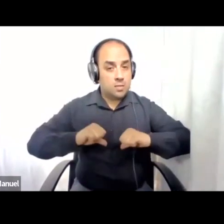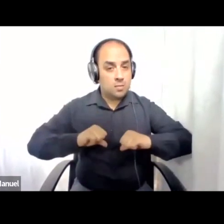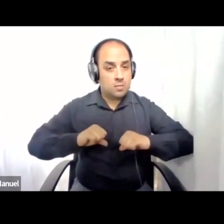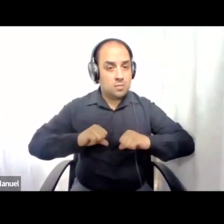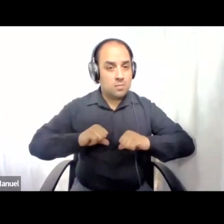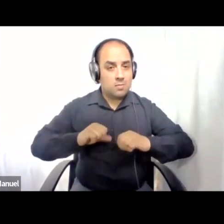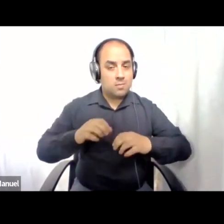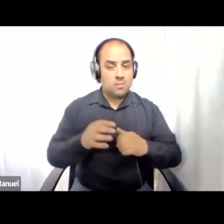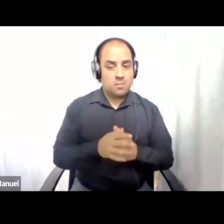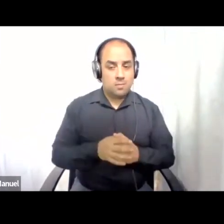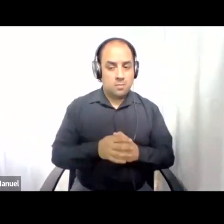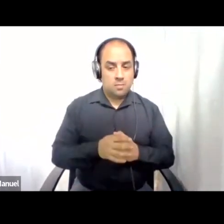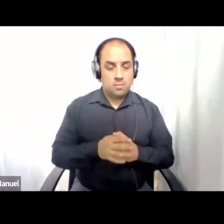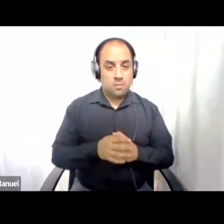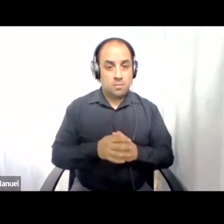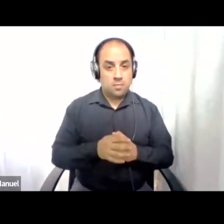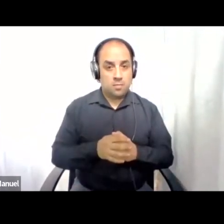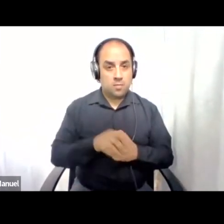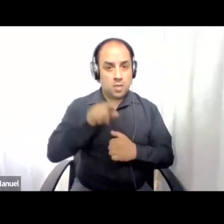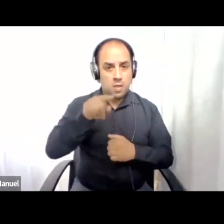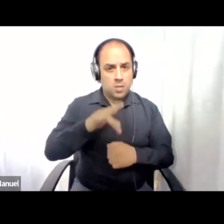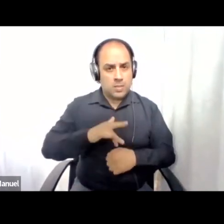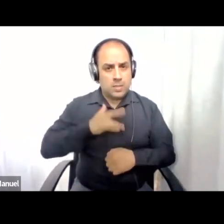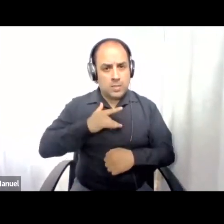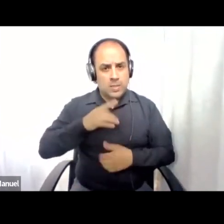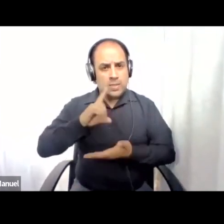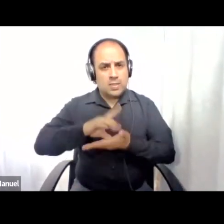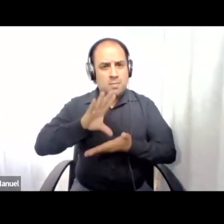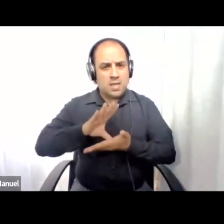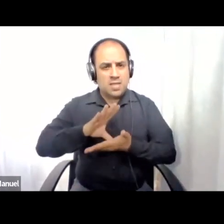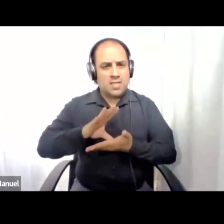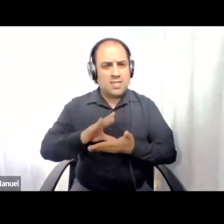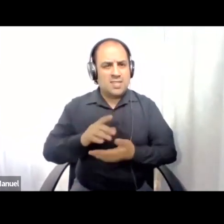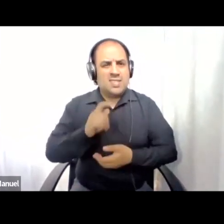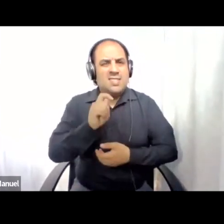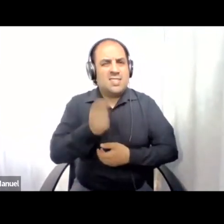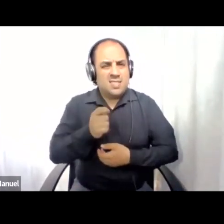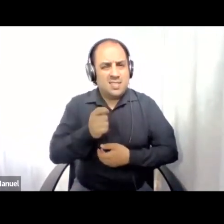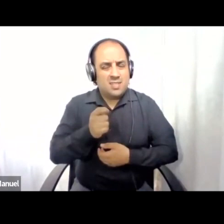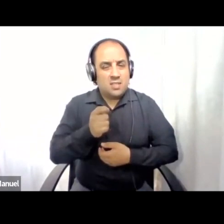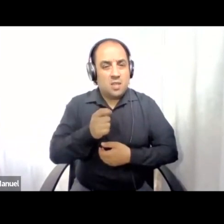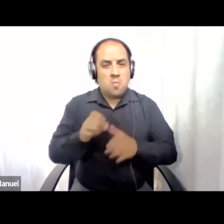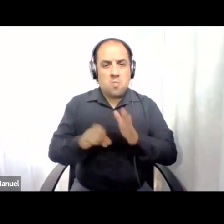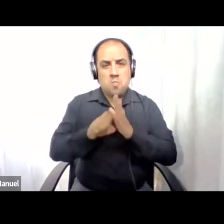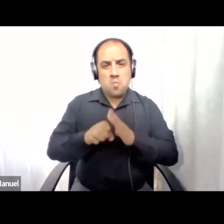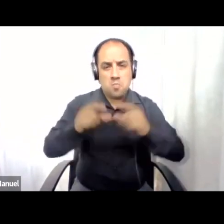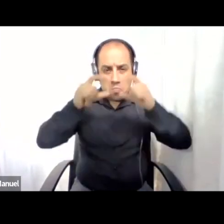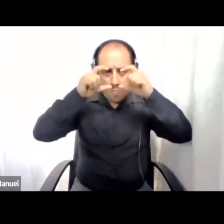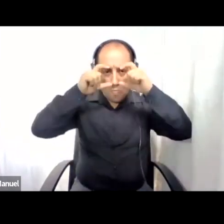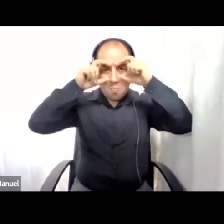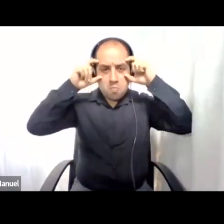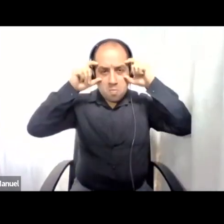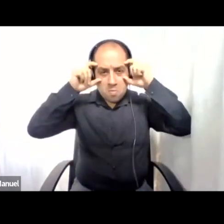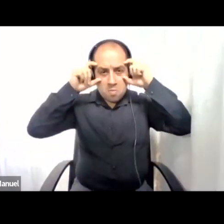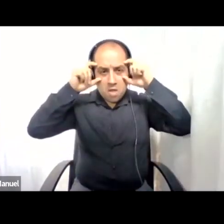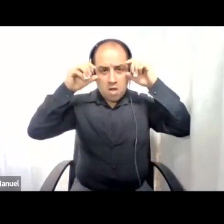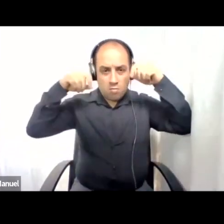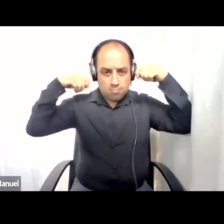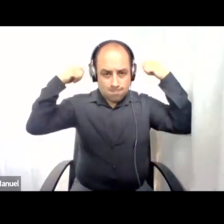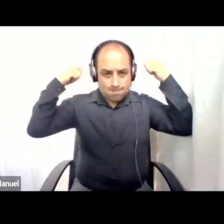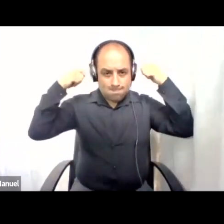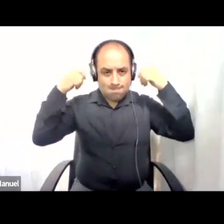te hacen vivir la discapacidad por unos minutos, ¿no? Y te vendan los ojos, hay cenas a ciegas,